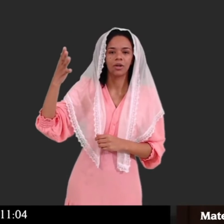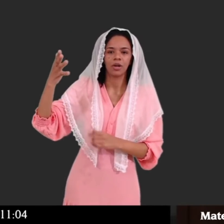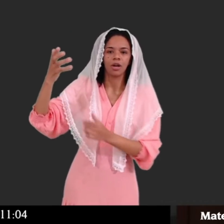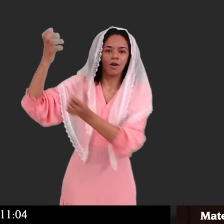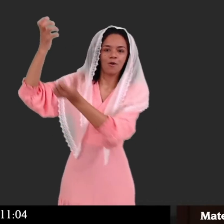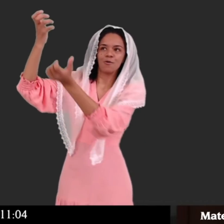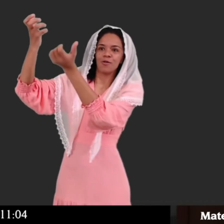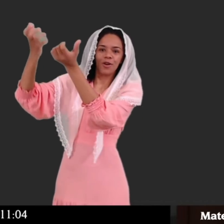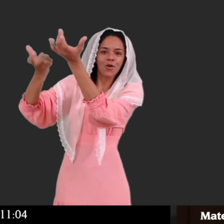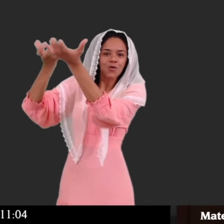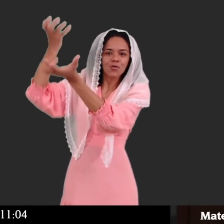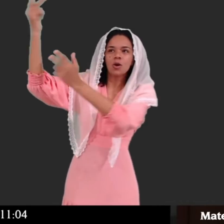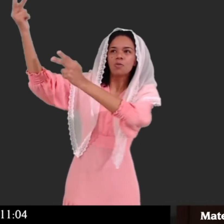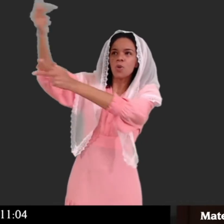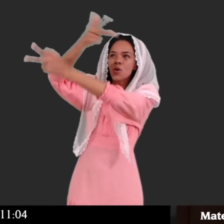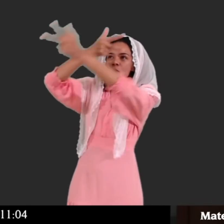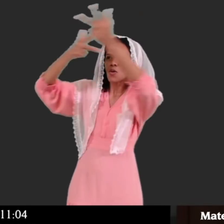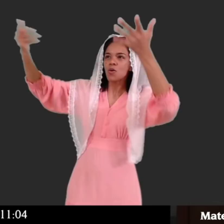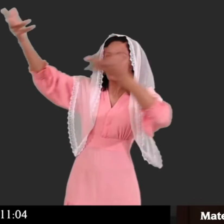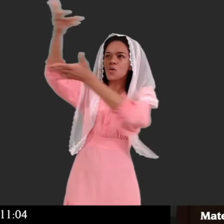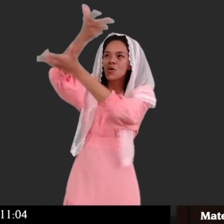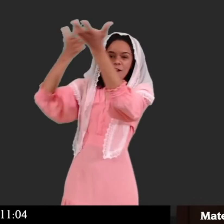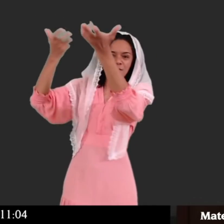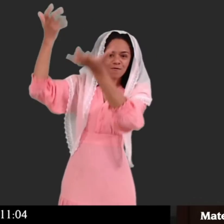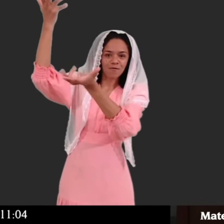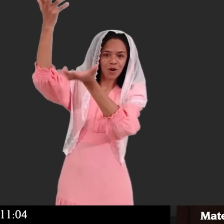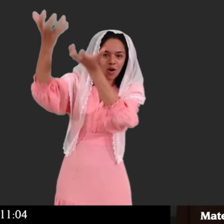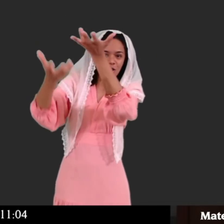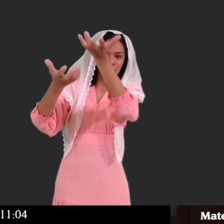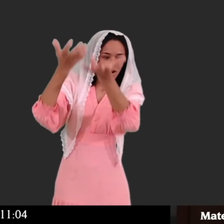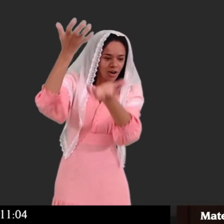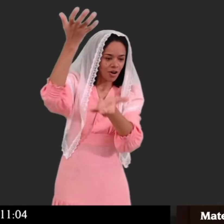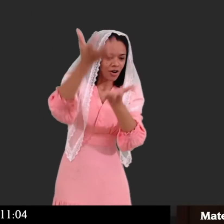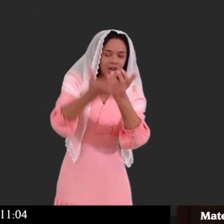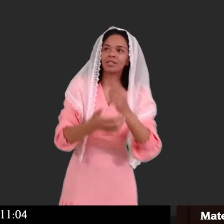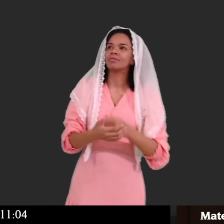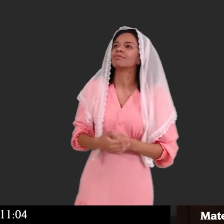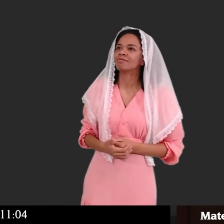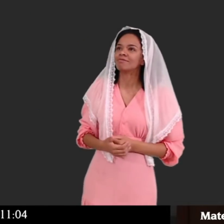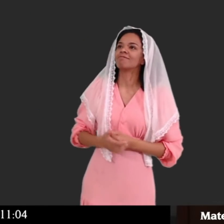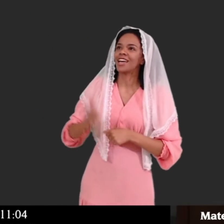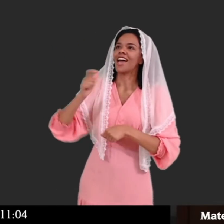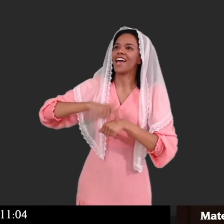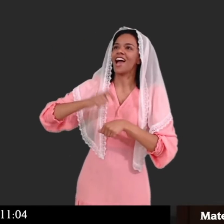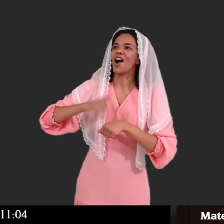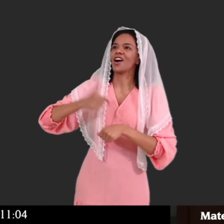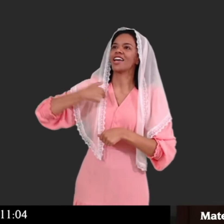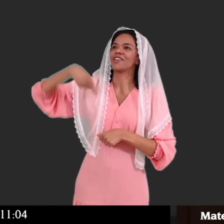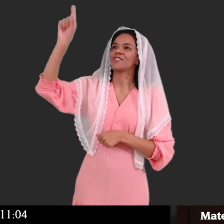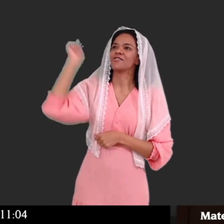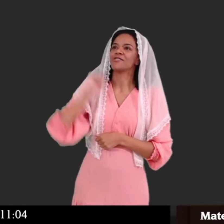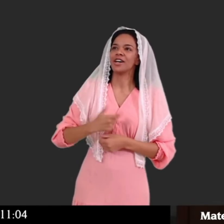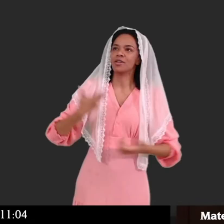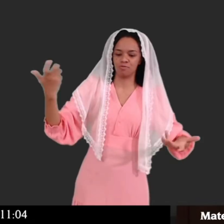veio, um redemoinho se formou. E Eliseu viu: meu Senhor, foi